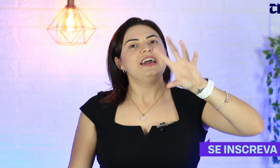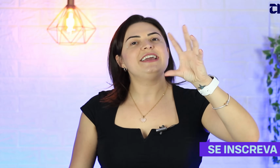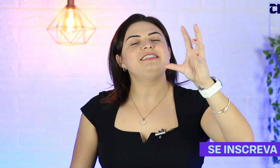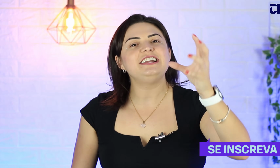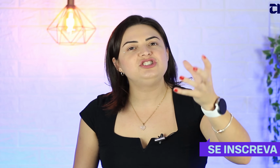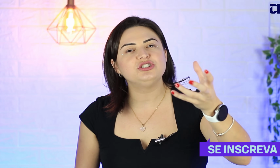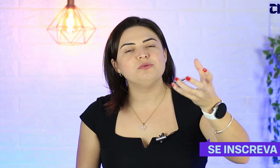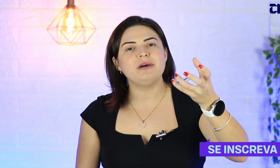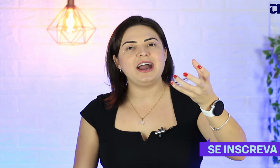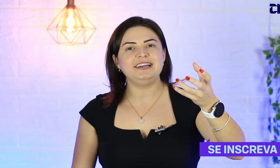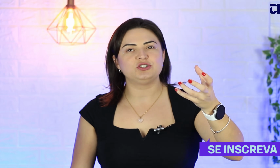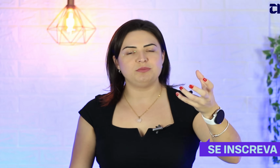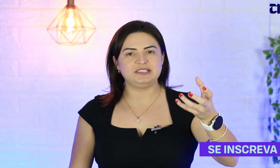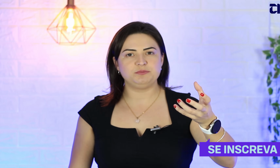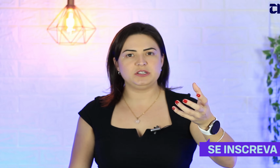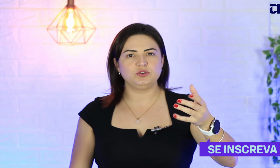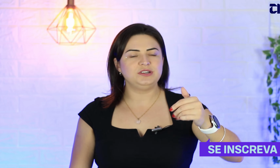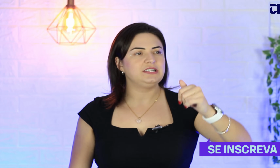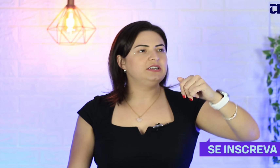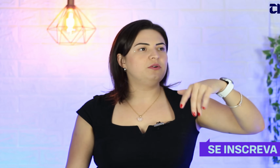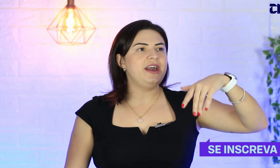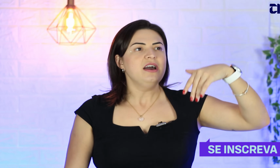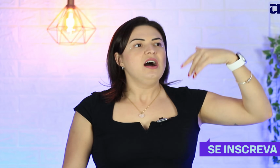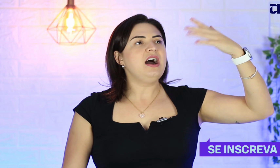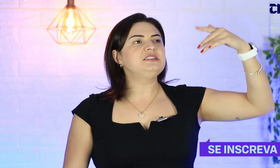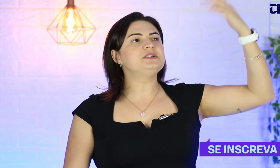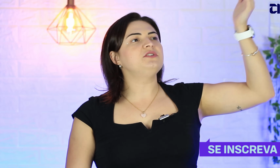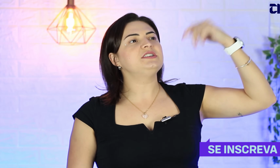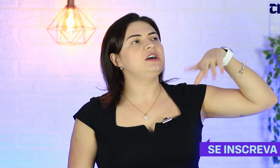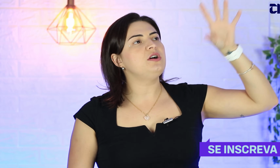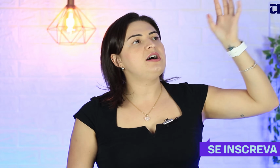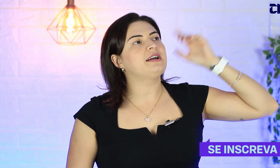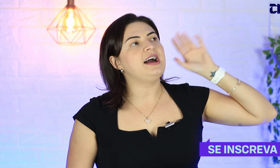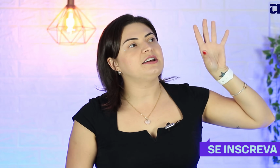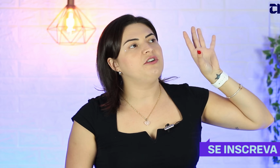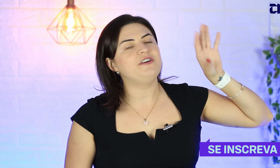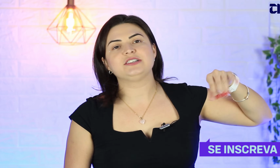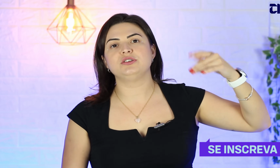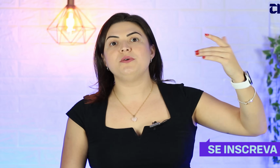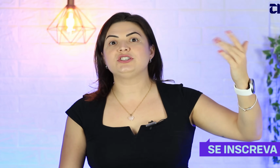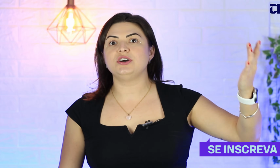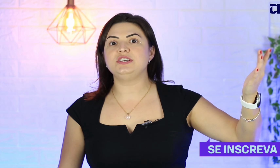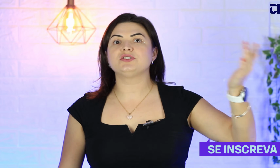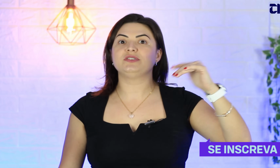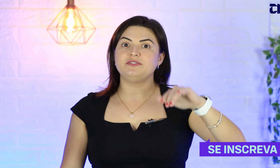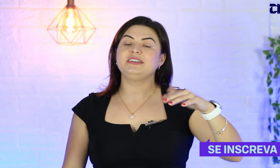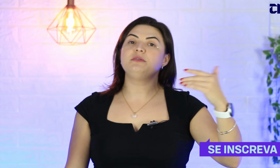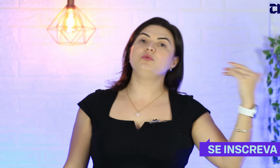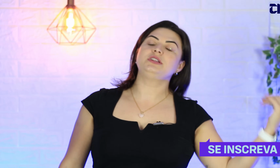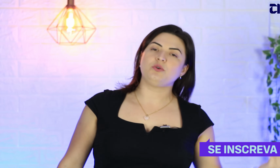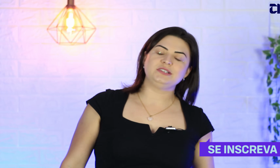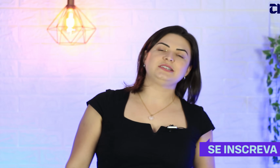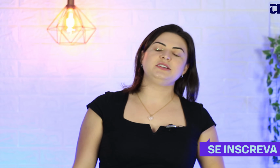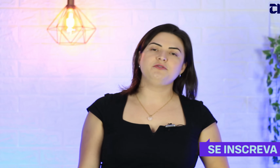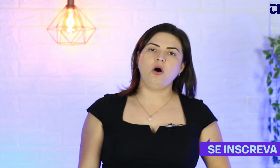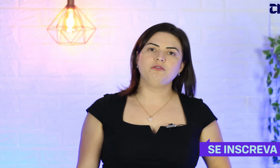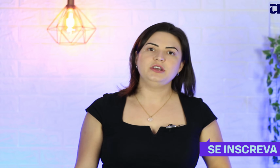entendido mais sobre as expressões. que não é, ah, expressão facial é a cara que eu faço. Não é só isso. Você vê que tem muita coisa que se envolve.